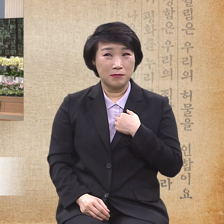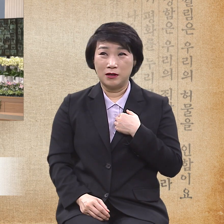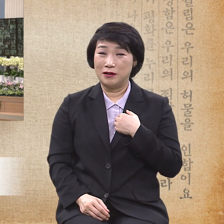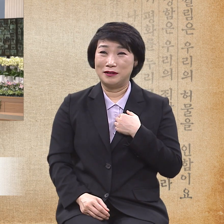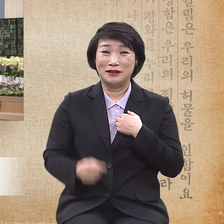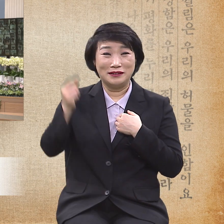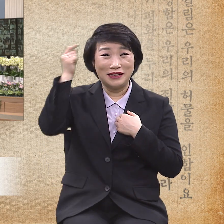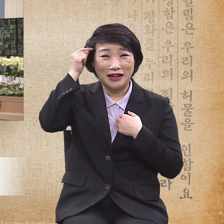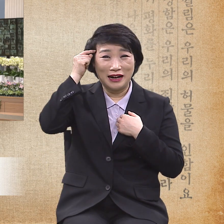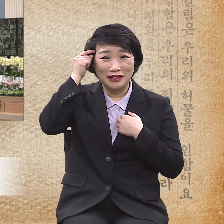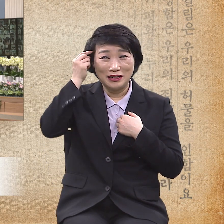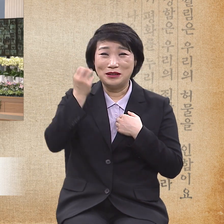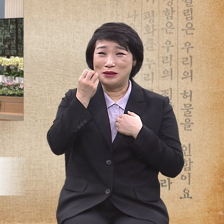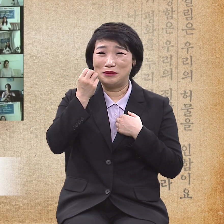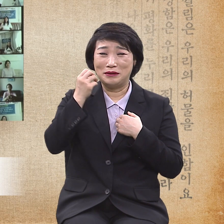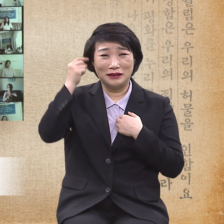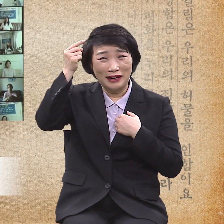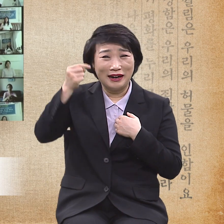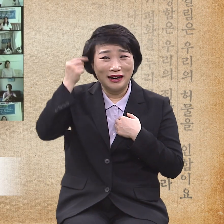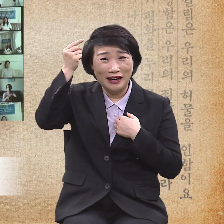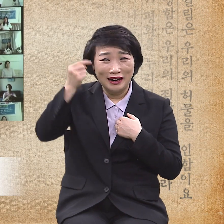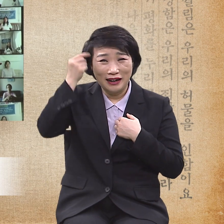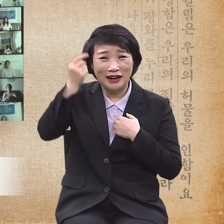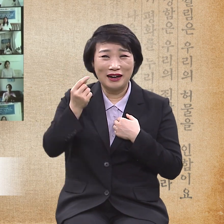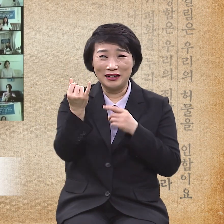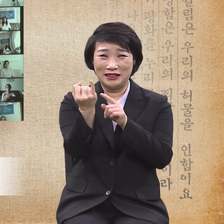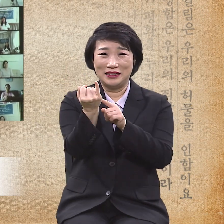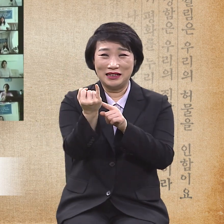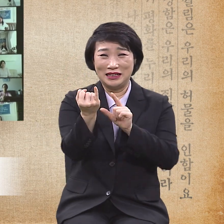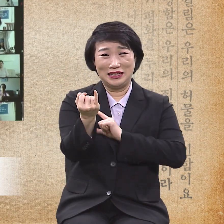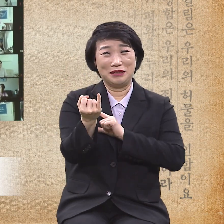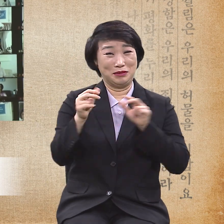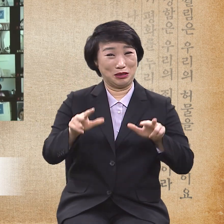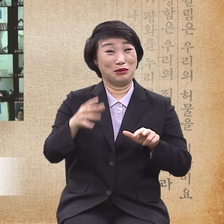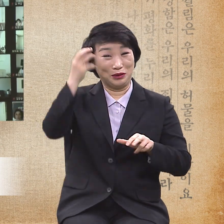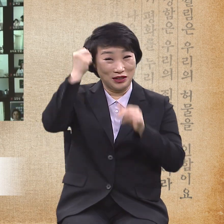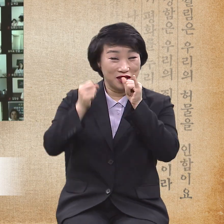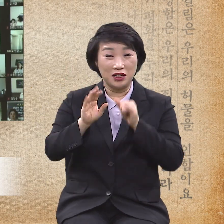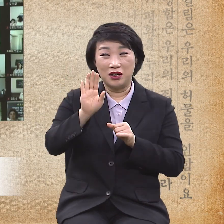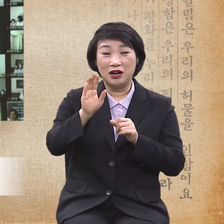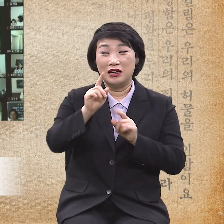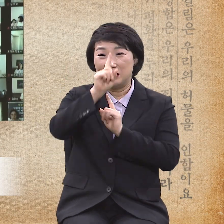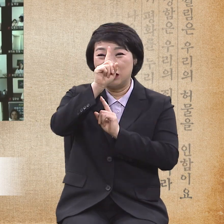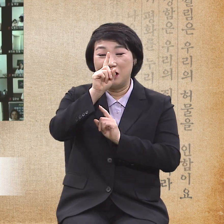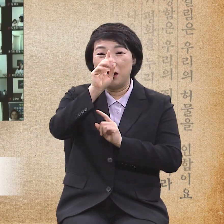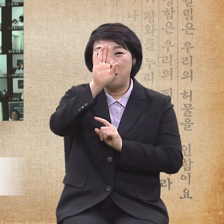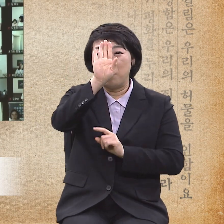정신이 좀 이상한 복희라고 하는, 복희 이름이 복희요.